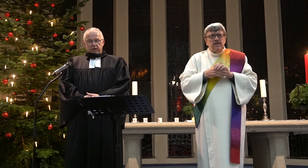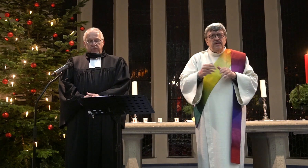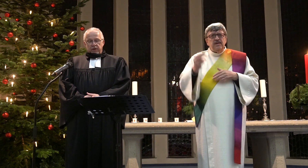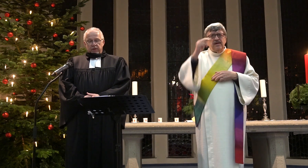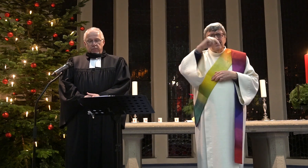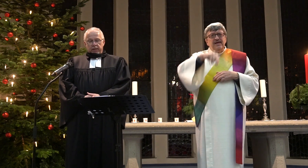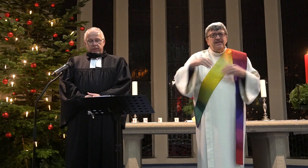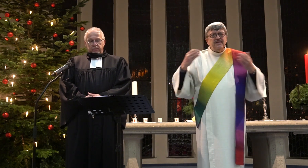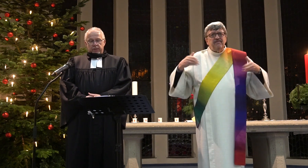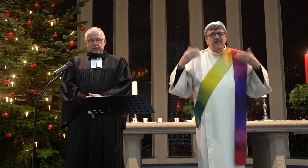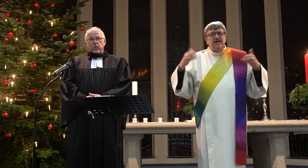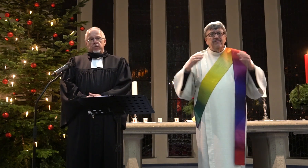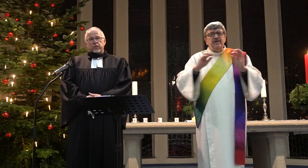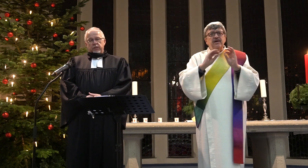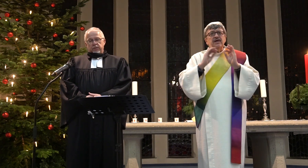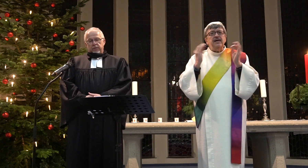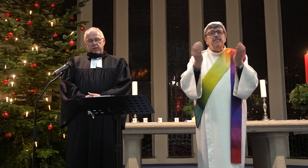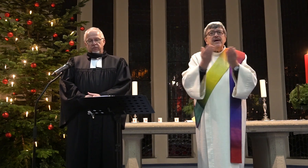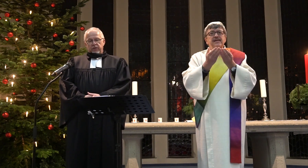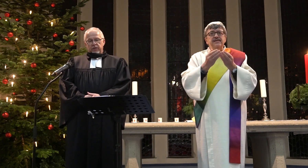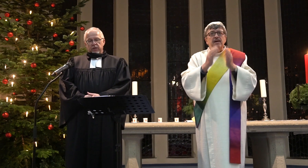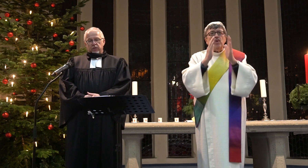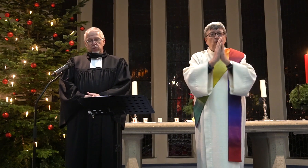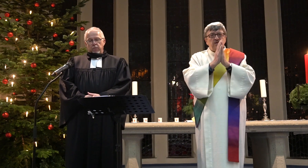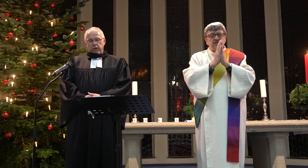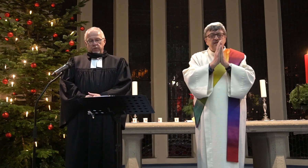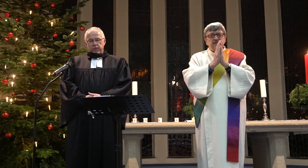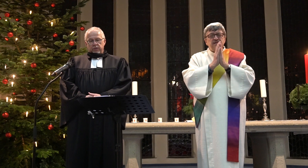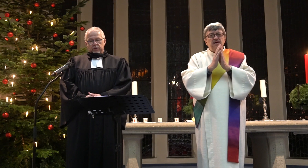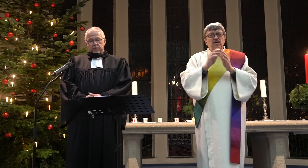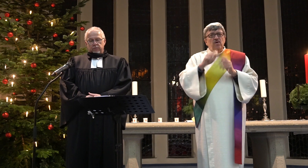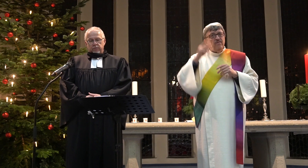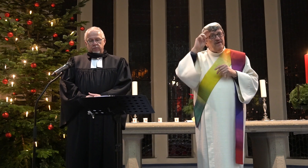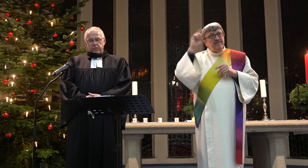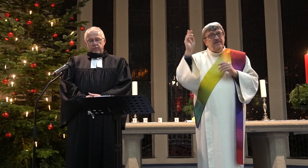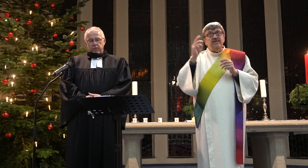Jetzt feiern wir gemeinsam diesen Gottesdienst im Wissen, dass Gott bei uns ist.